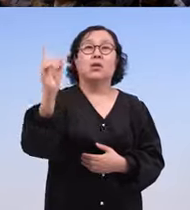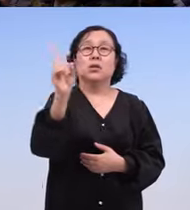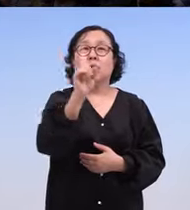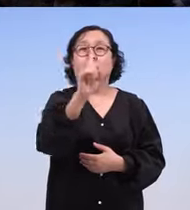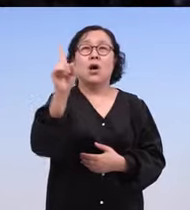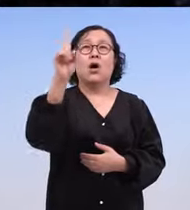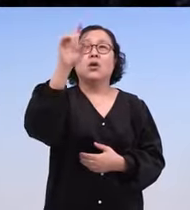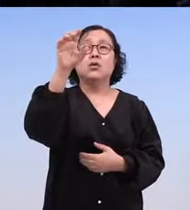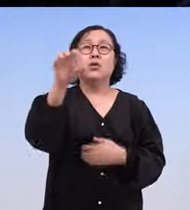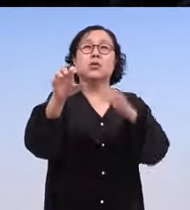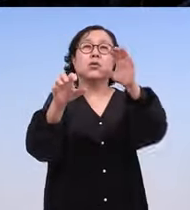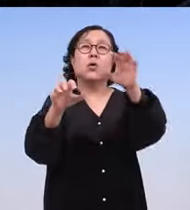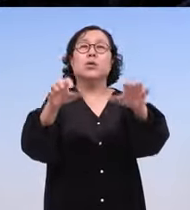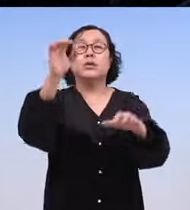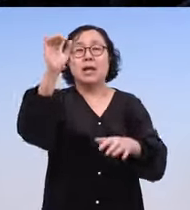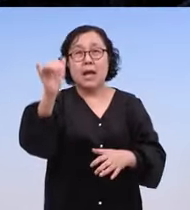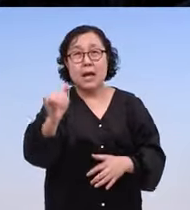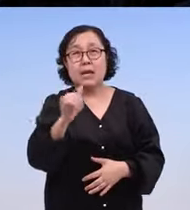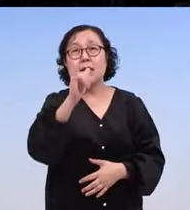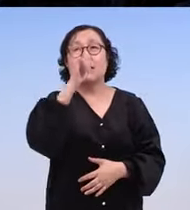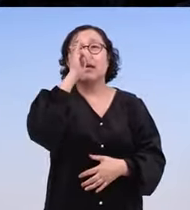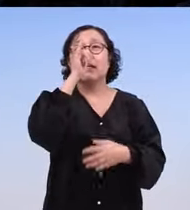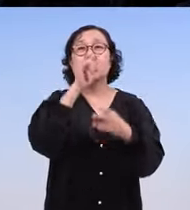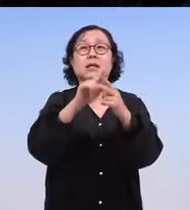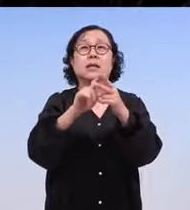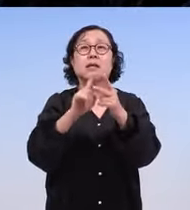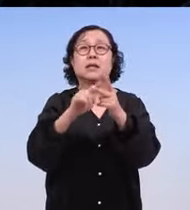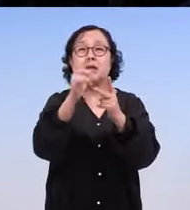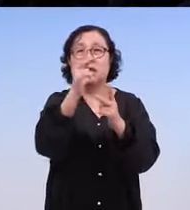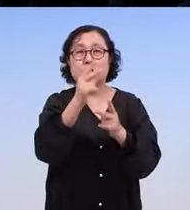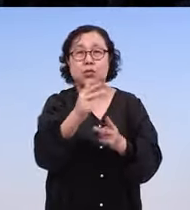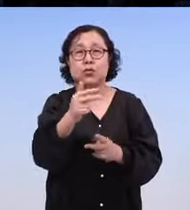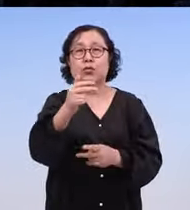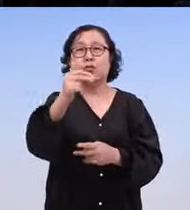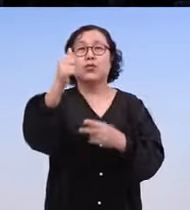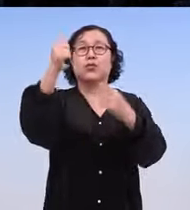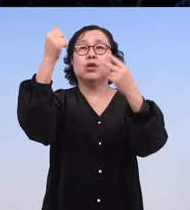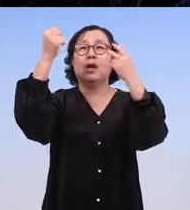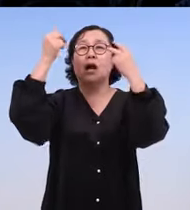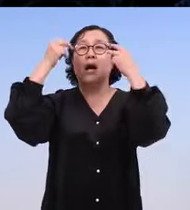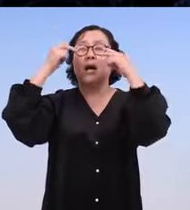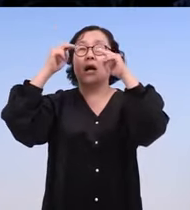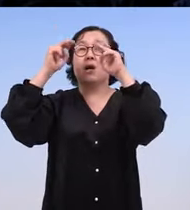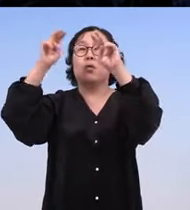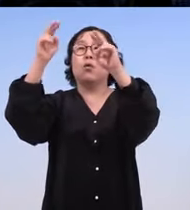너는 어느 곳에 있든지 주를 향하고